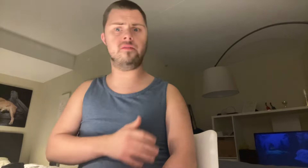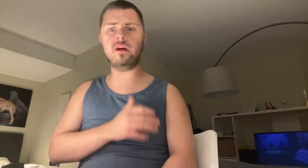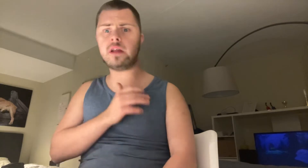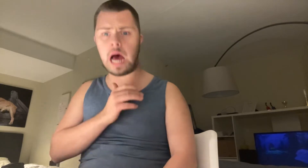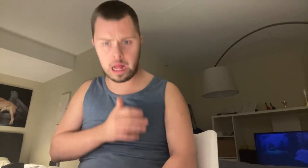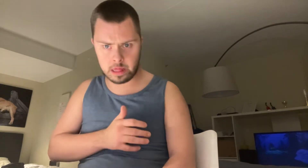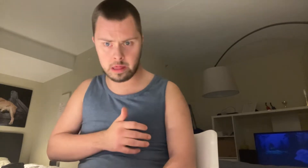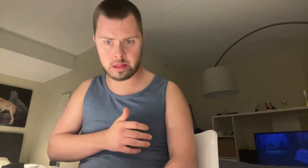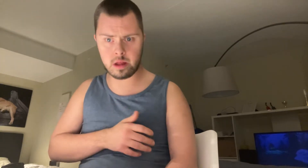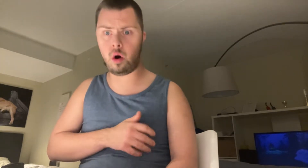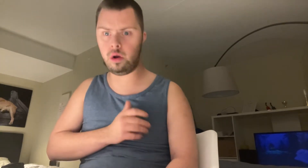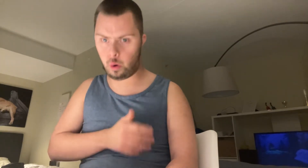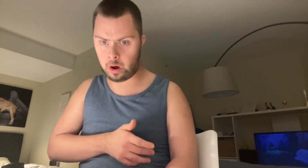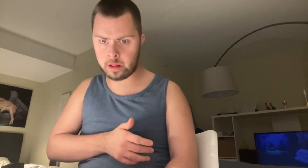Det är först artist och låt.